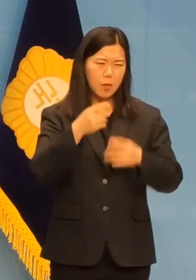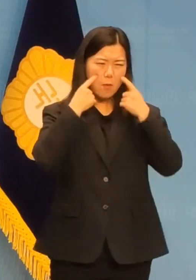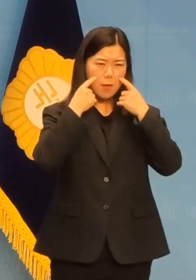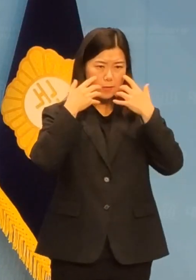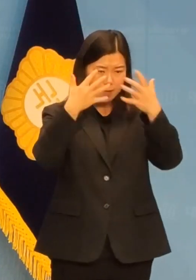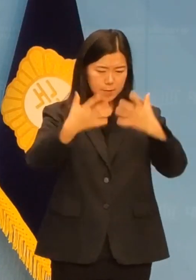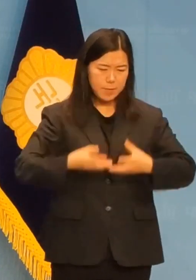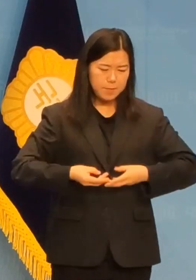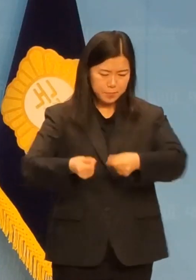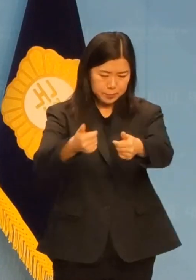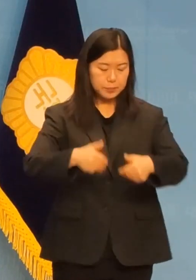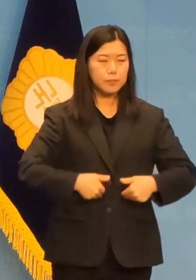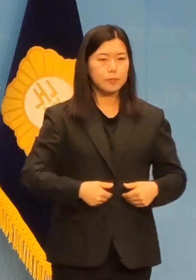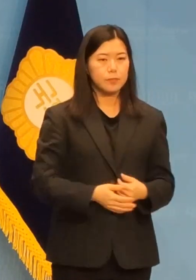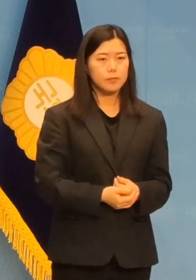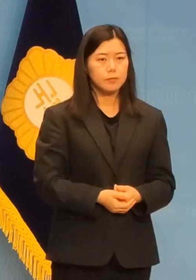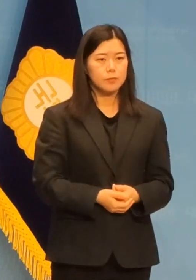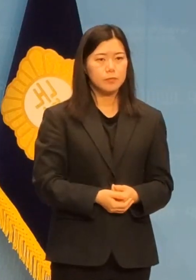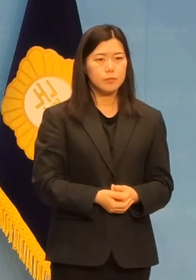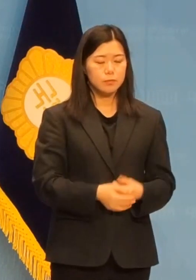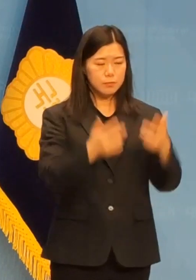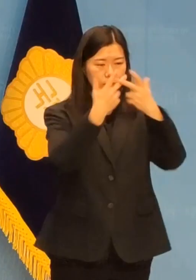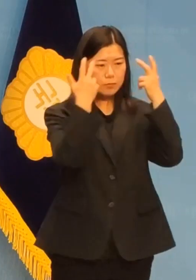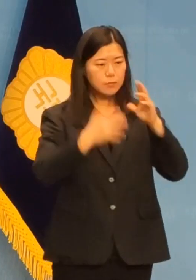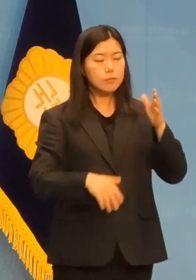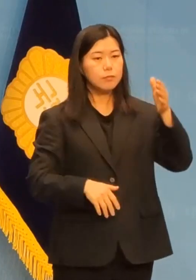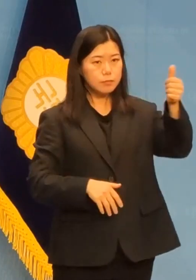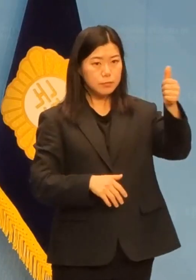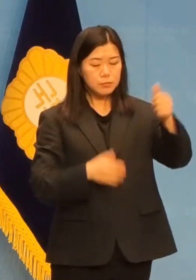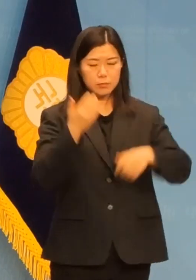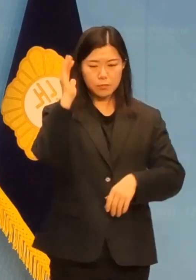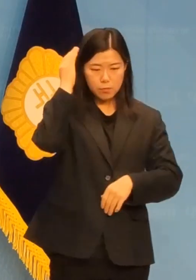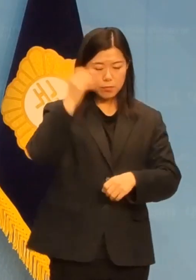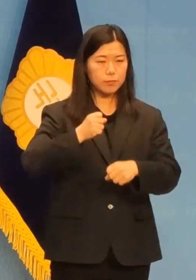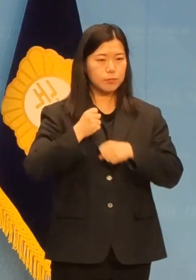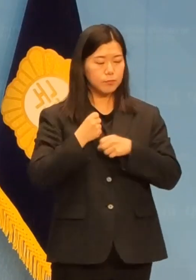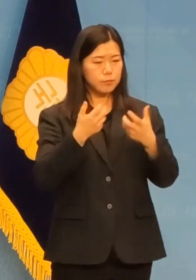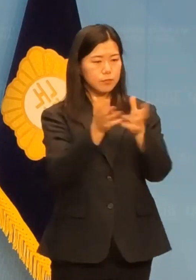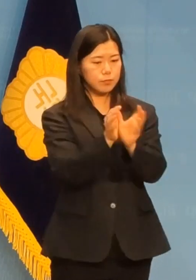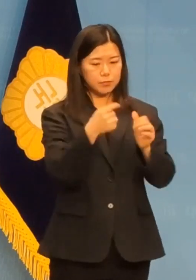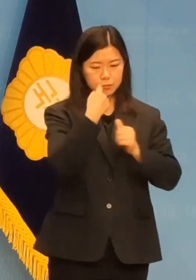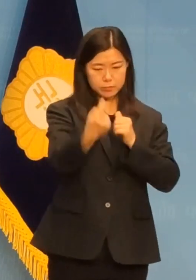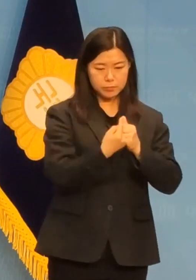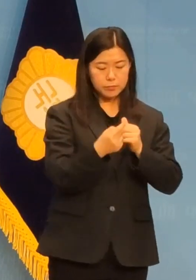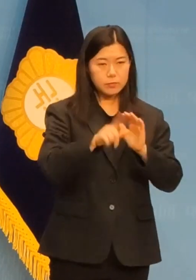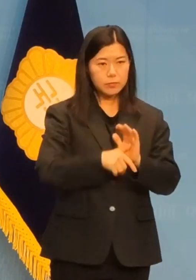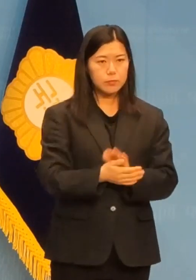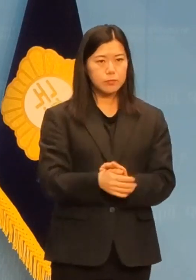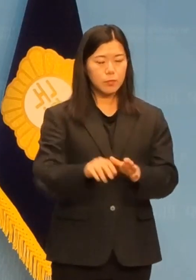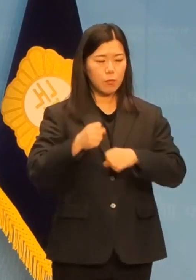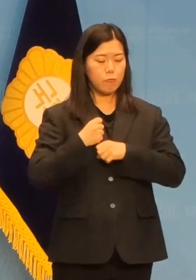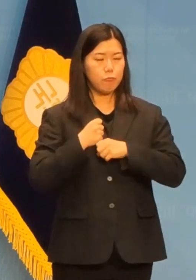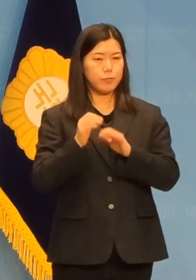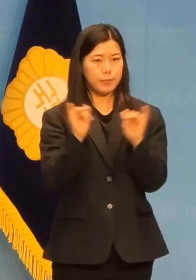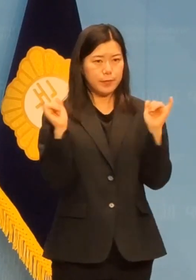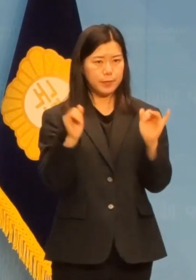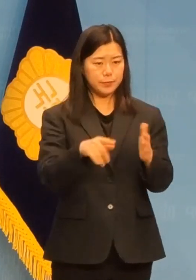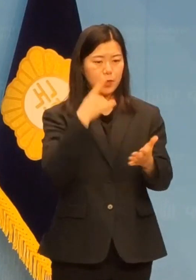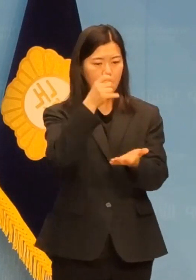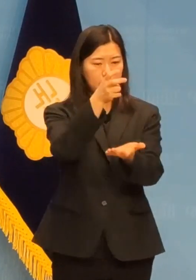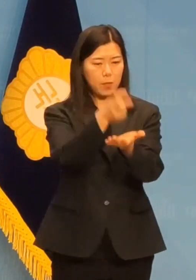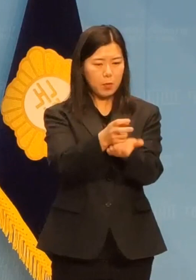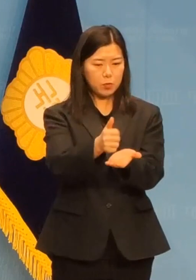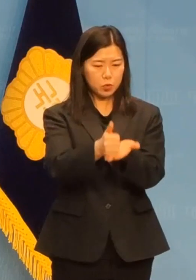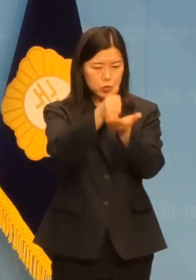합니다. 이재명 대통령이 최근 국방부 업무보고에서 군인에 대한 헌법 존중